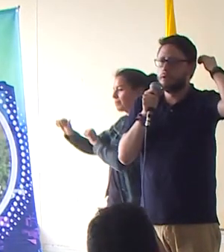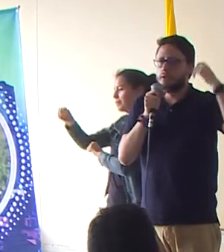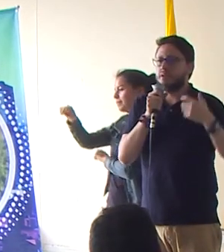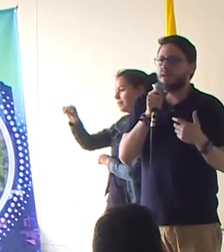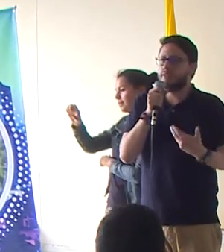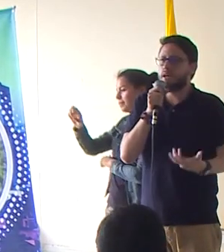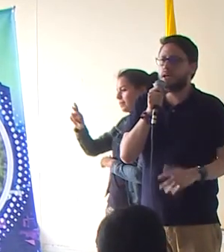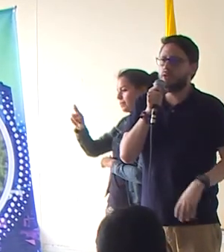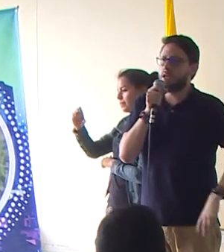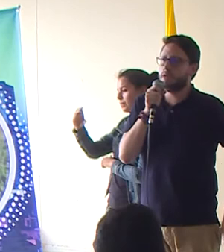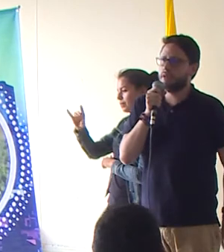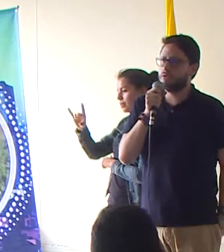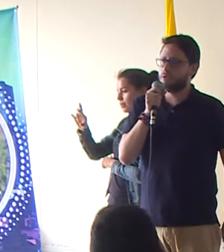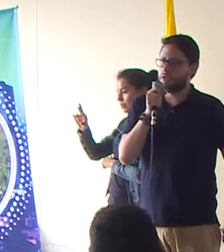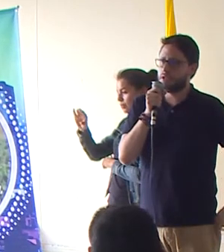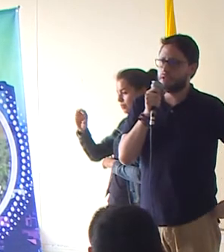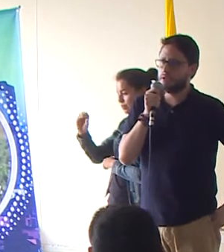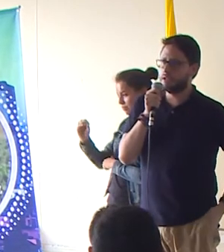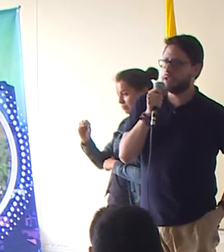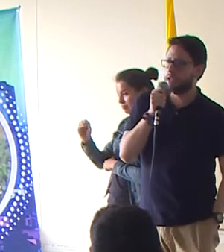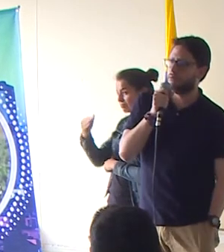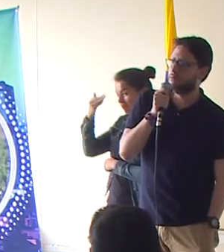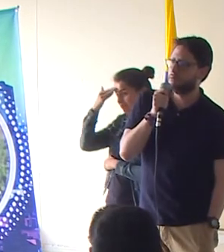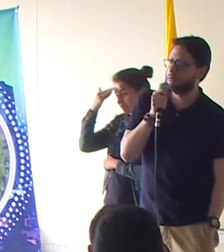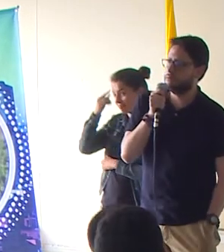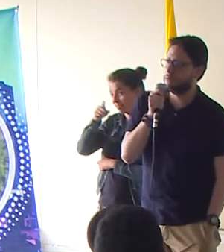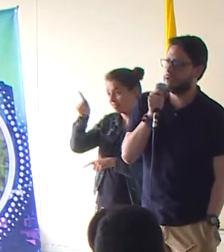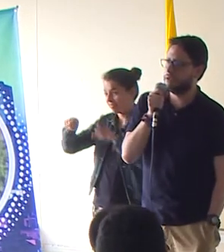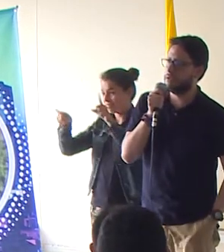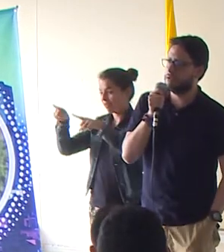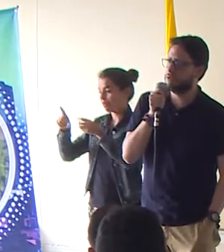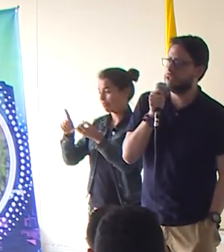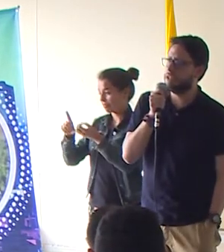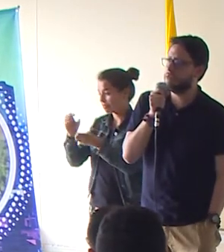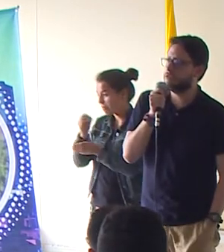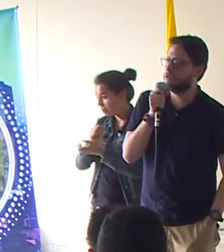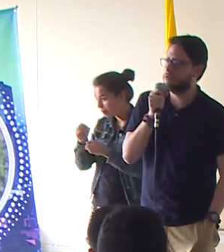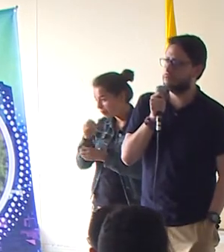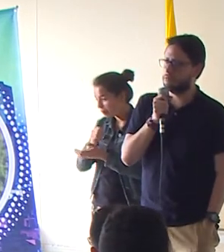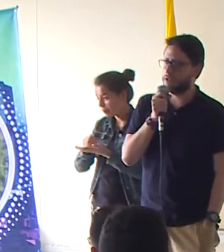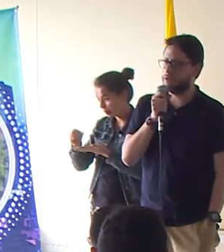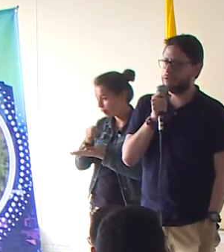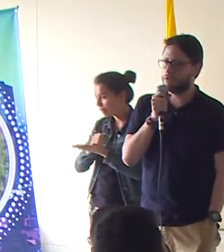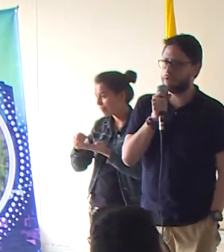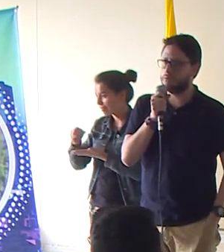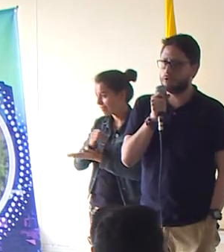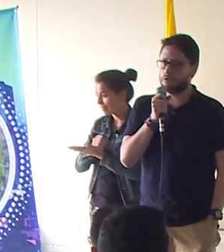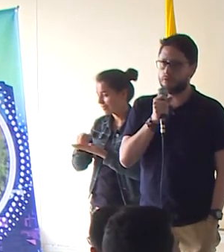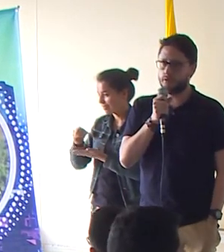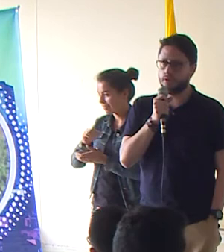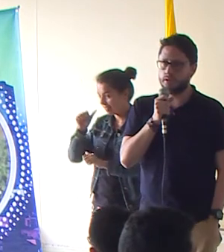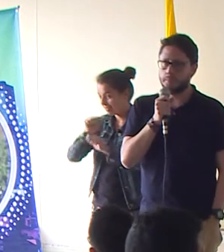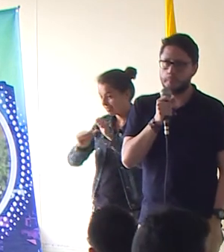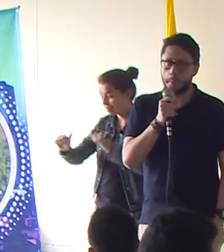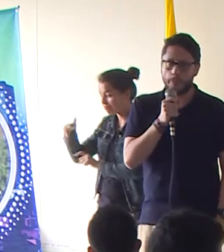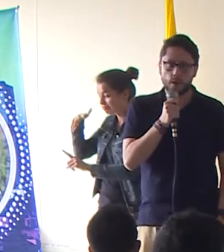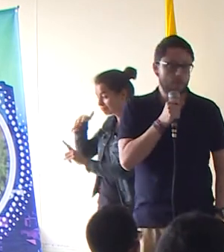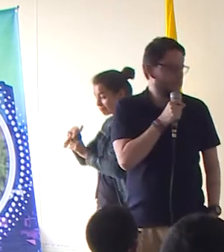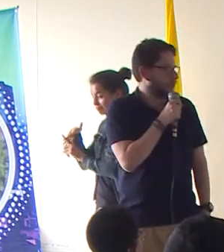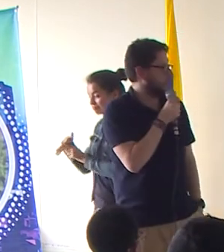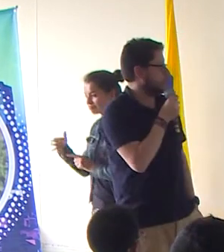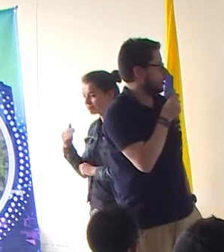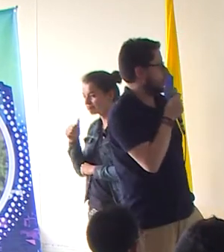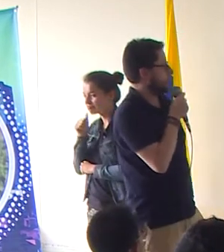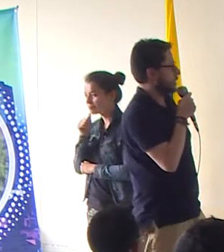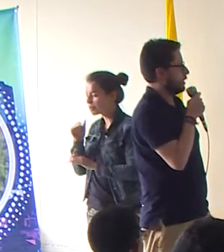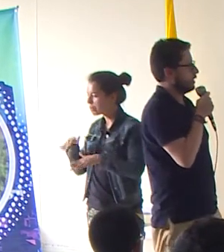al fin y al cabo las repercusiones que esto tendría en los organismos o en nosotros como consumidores no